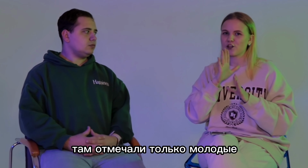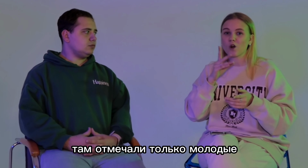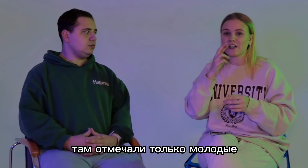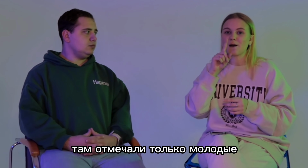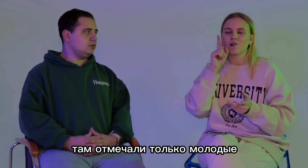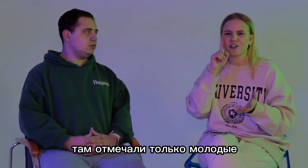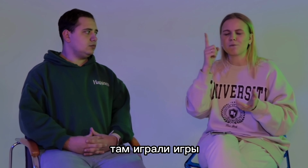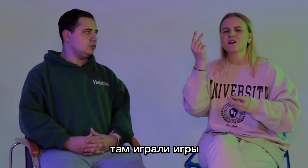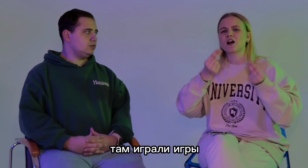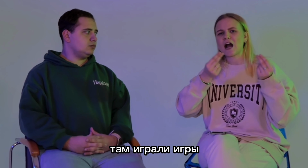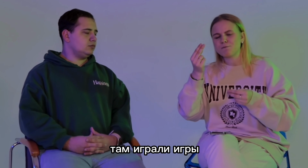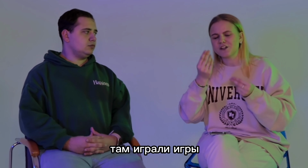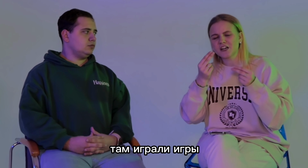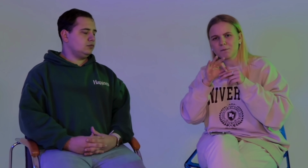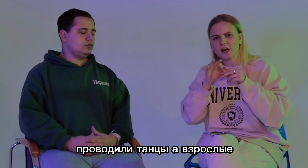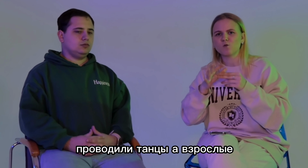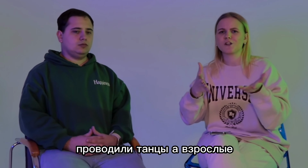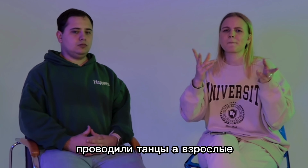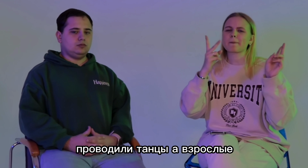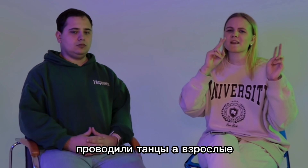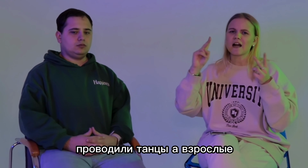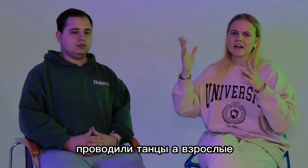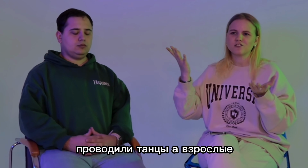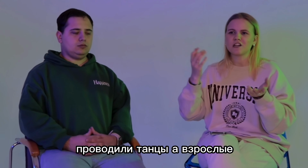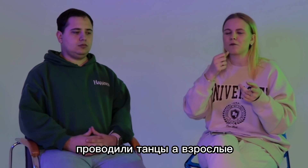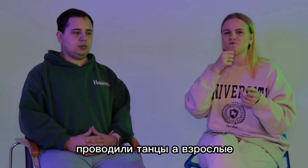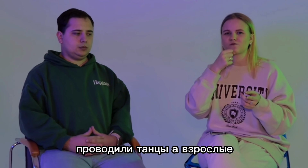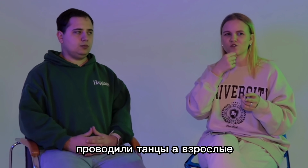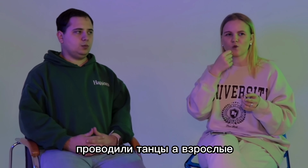только для молодых, играть, игры проводим.